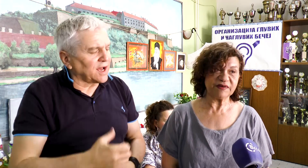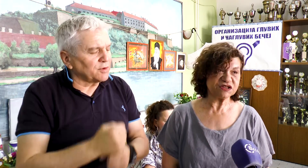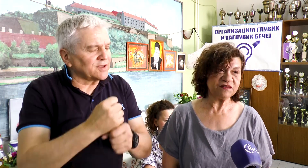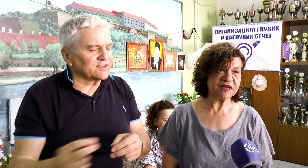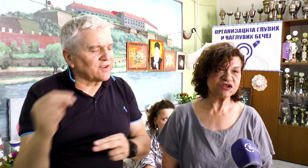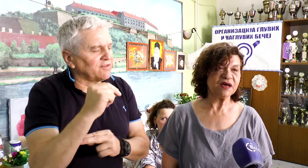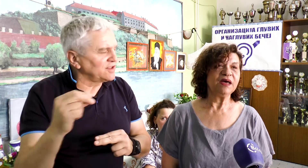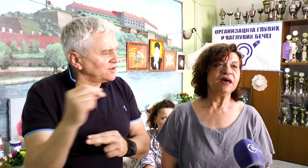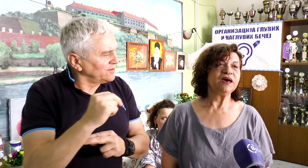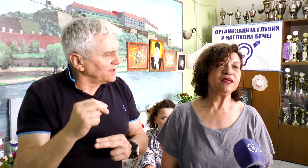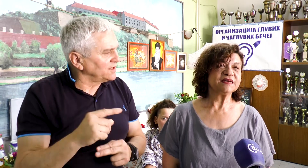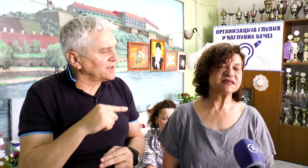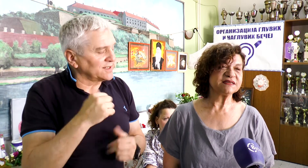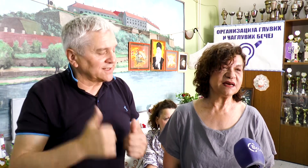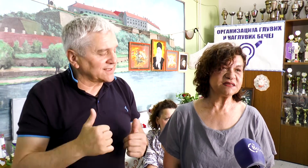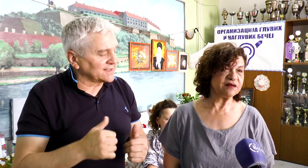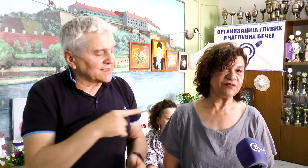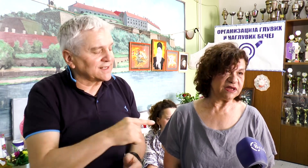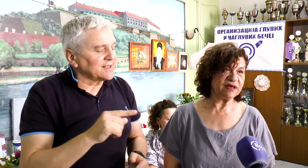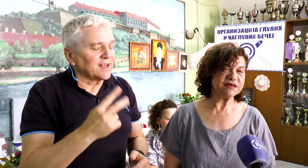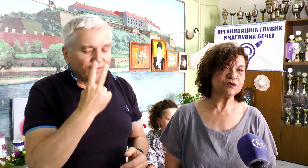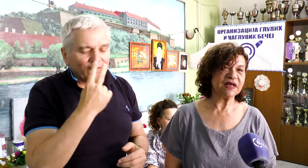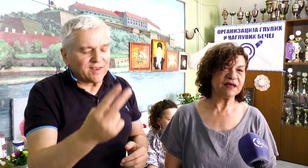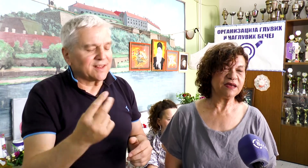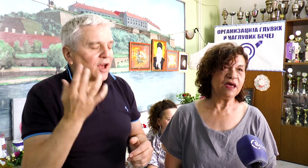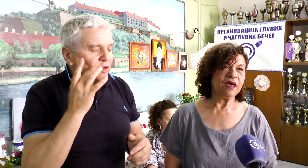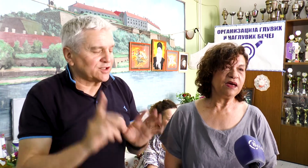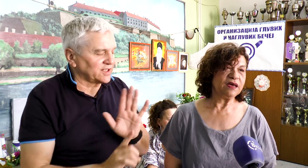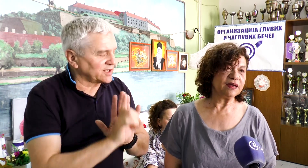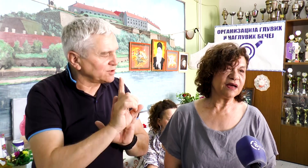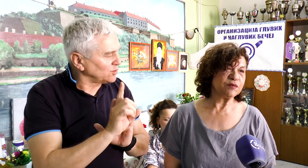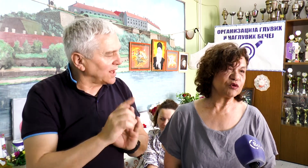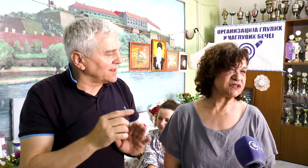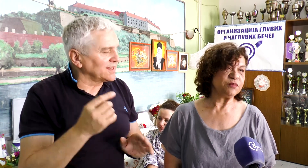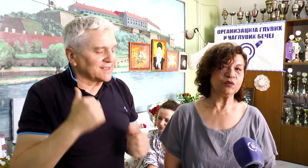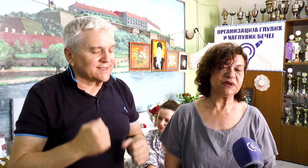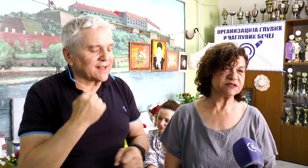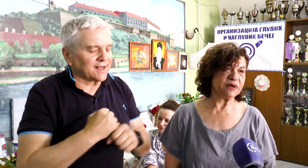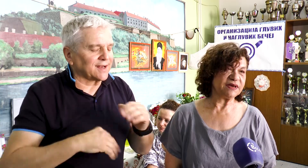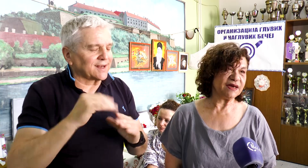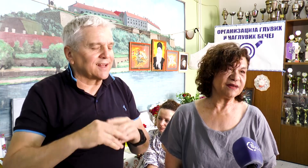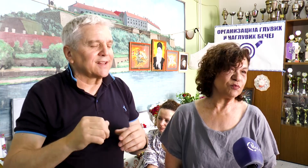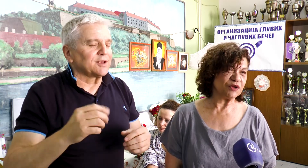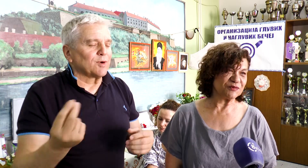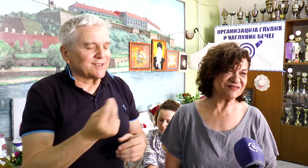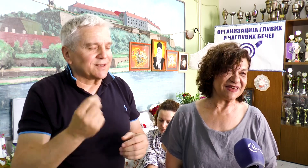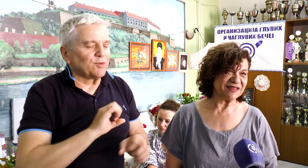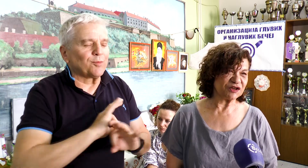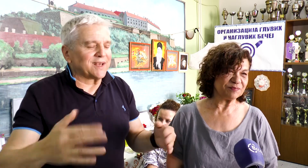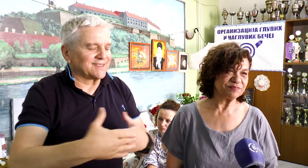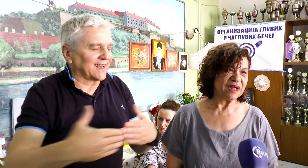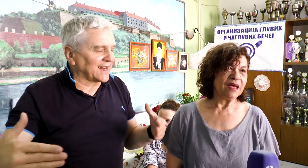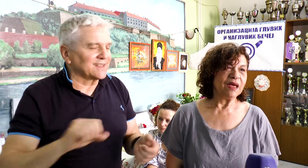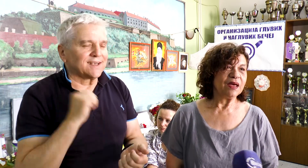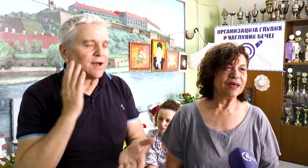podrška je sve veća i veća i da se zaista vide rezultati i gradimo Srbiju bez barijera, da budemo svi